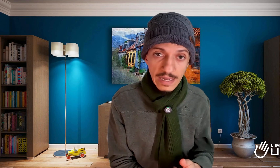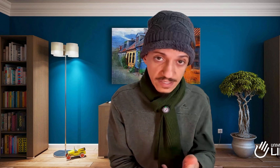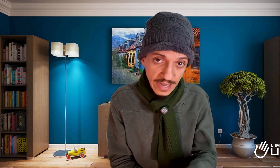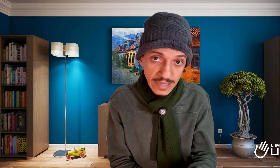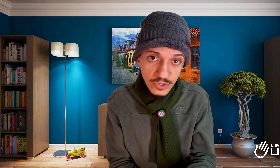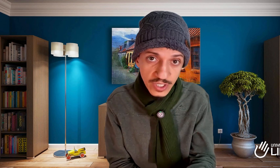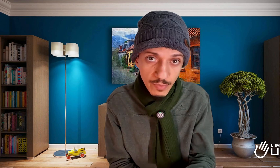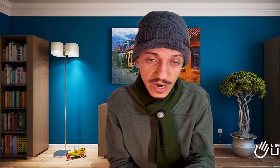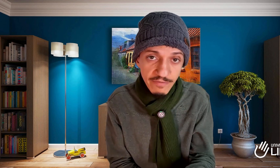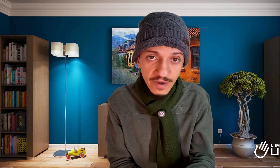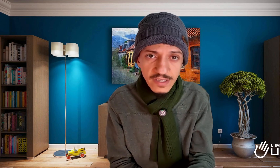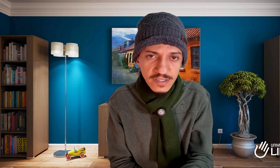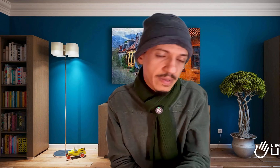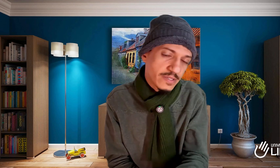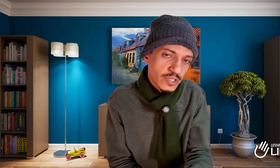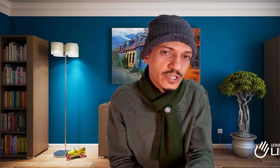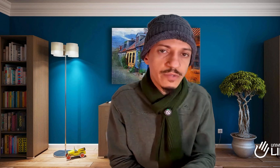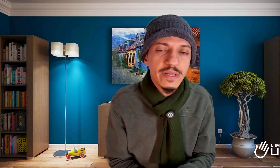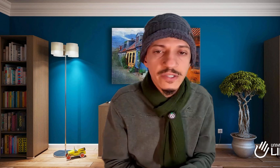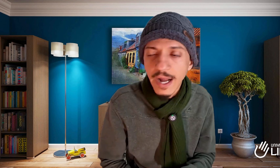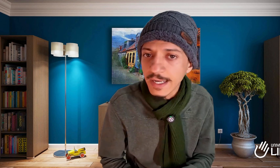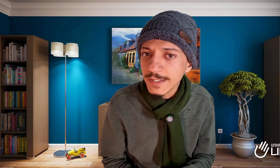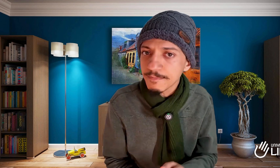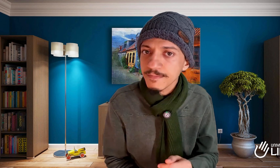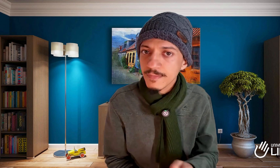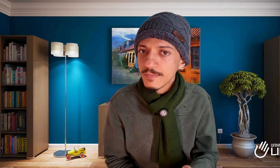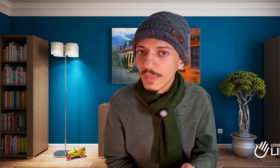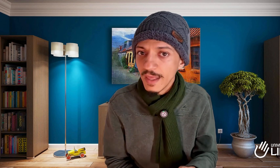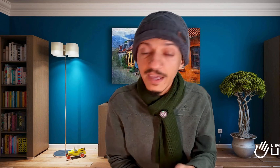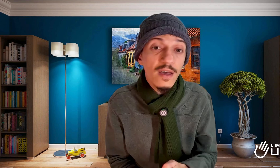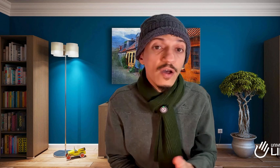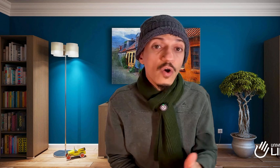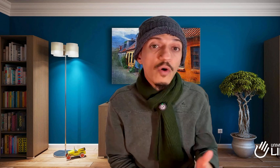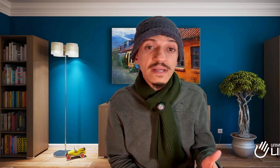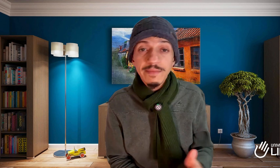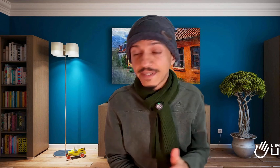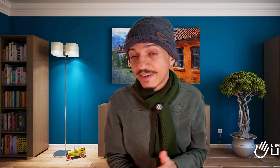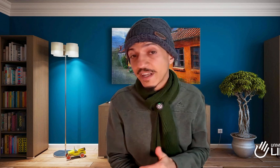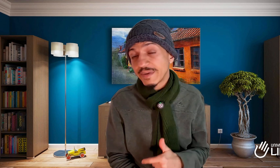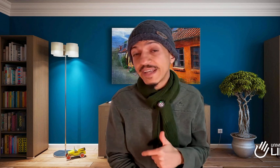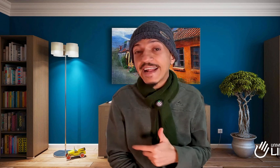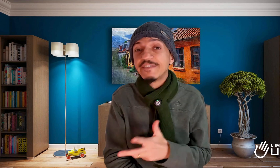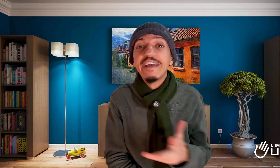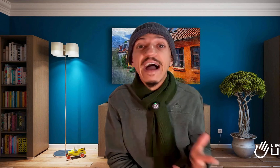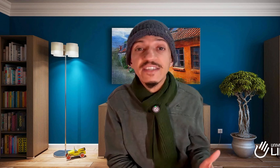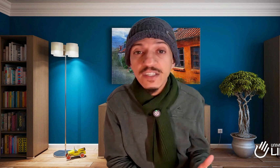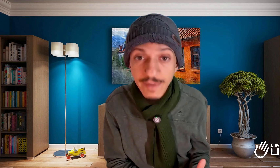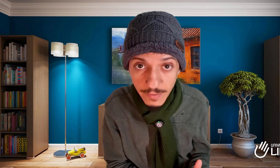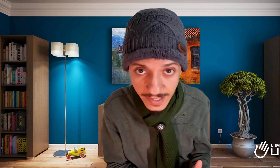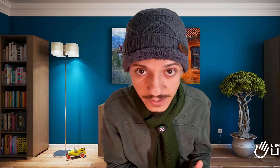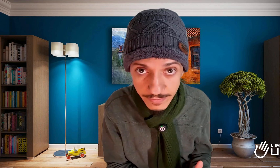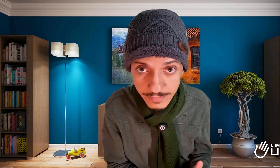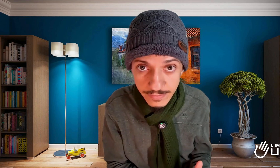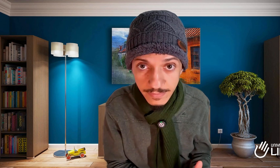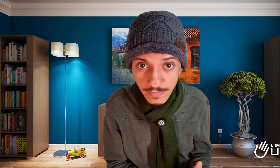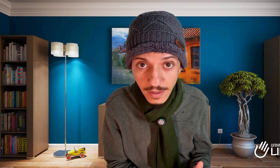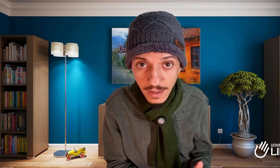cidade onde a gente morava antes, né, mas a gente é de Minas Gerais, e começamos a fazer uma série de viagens pelo Brasil.